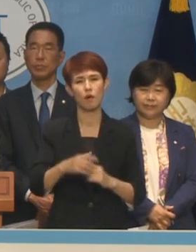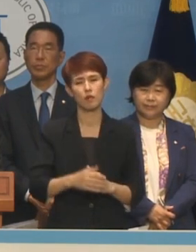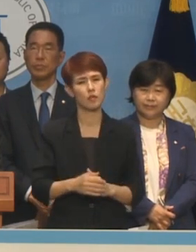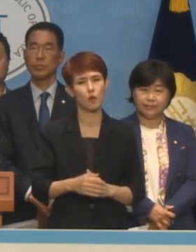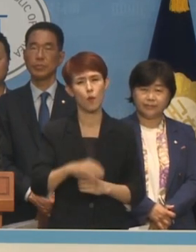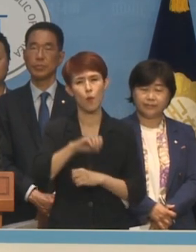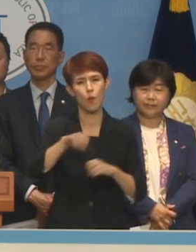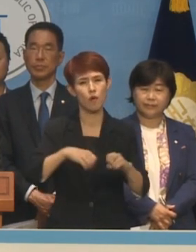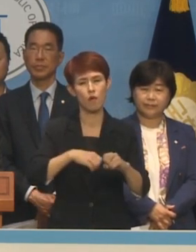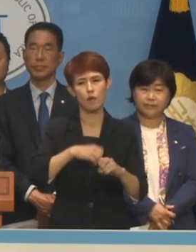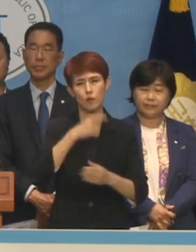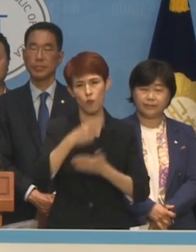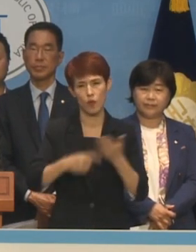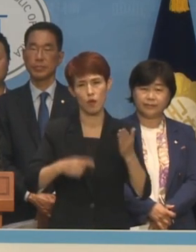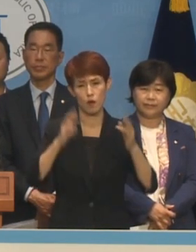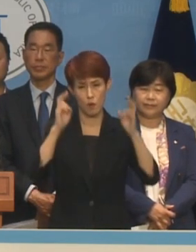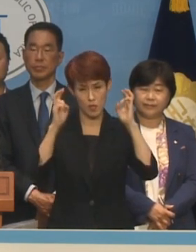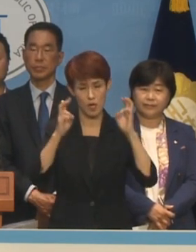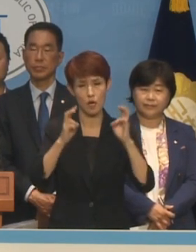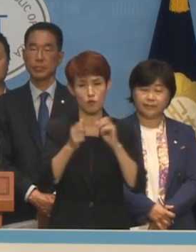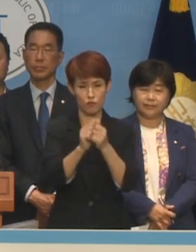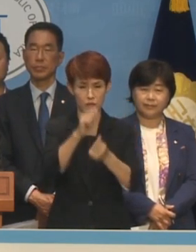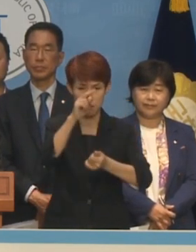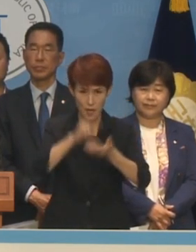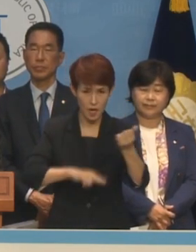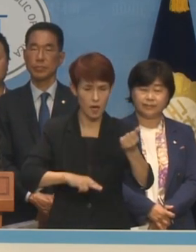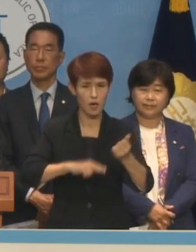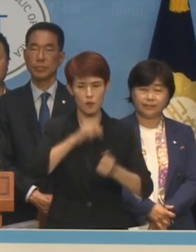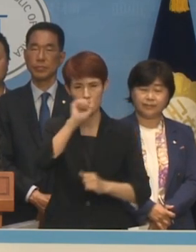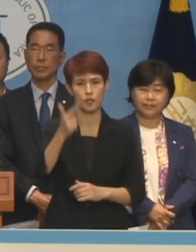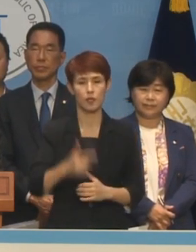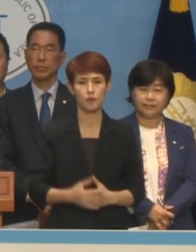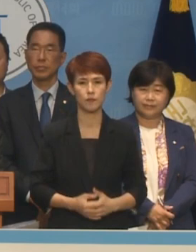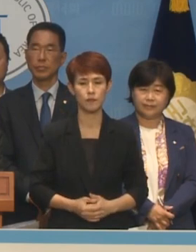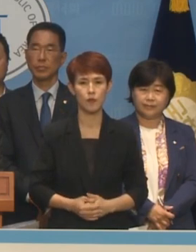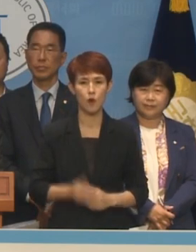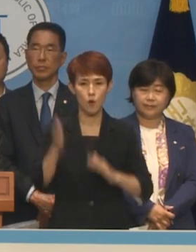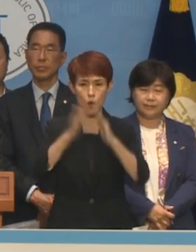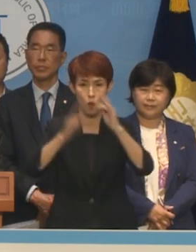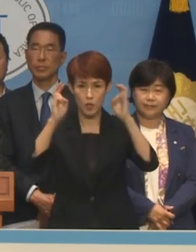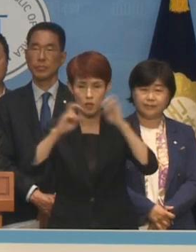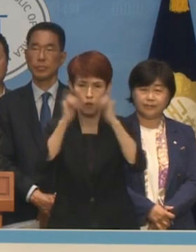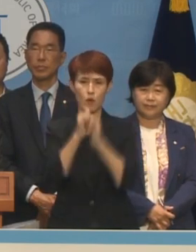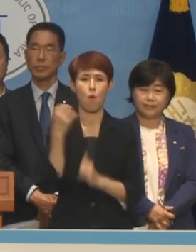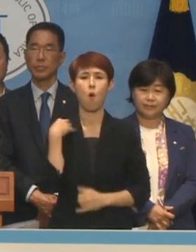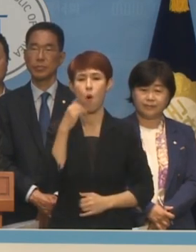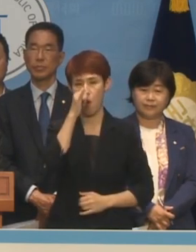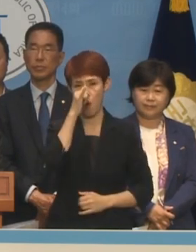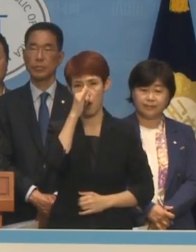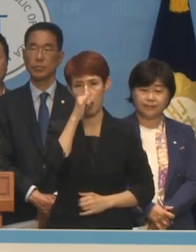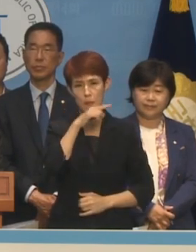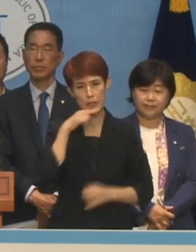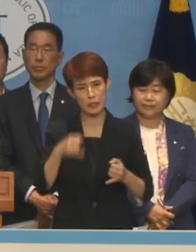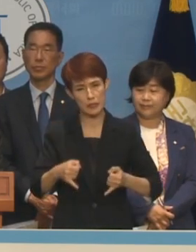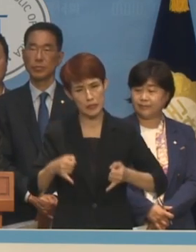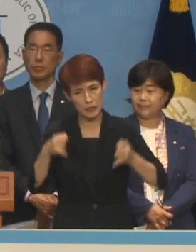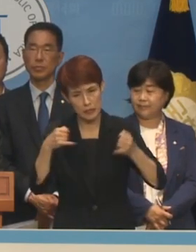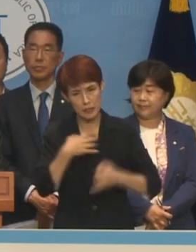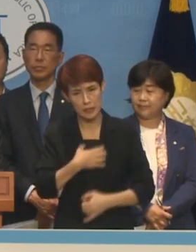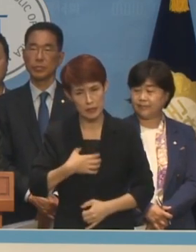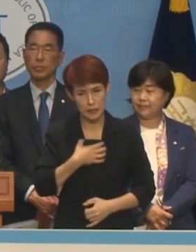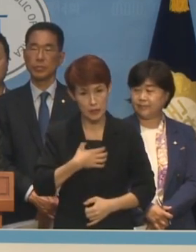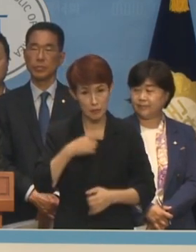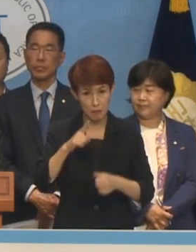없는 자회사의 지분 매각은 부적절합니다. 공기업의 사회적 역할에도 불구하고 그저 적자가 커진다라는 이유